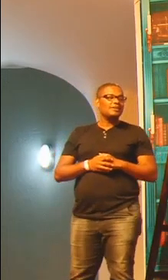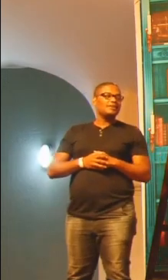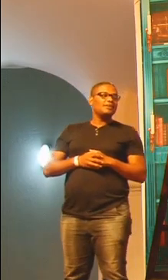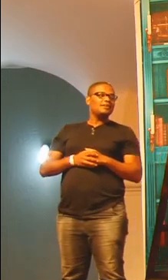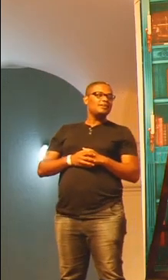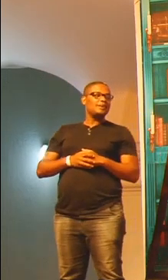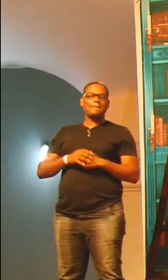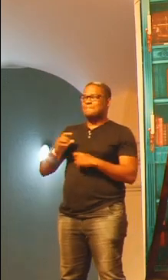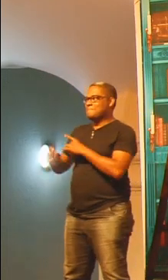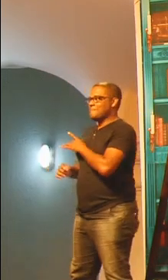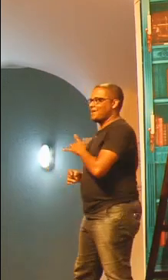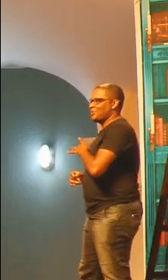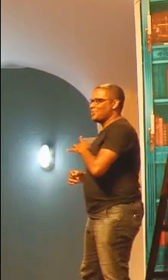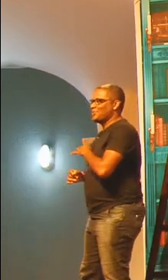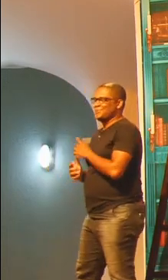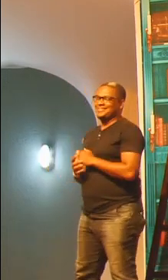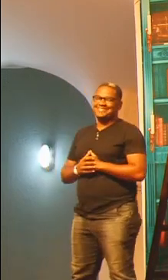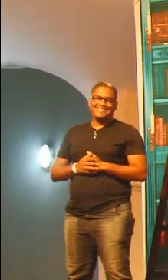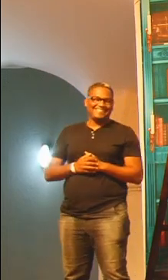Medo.